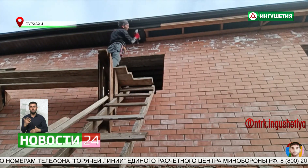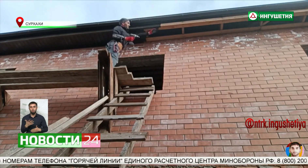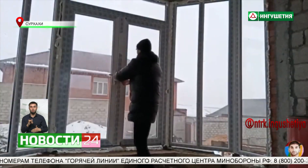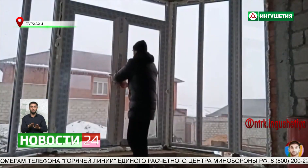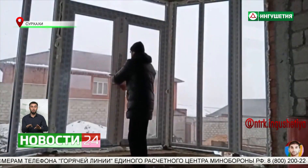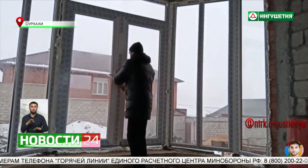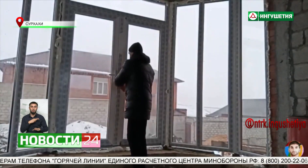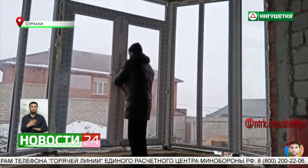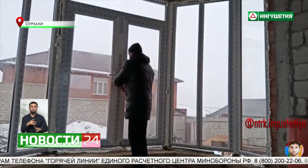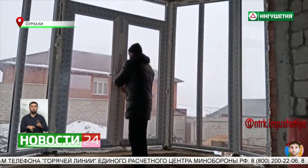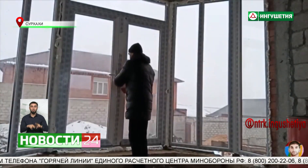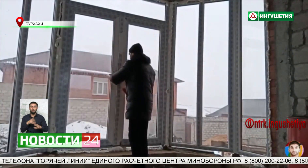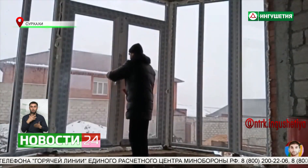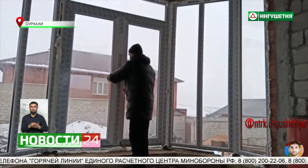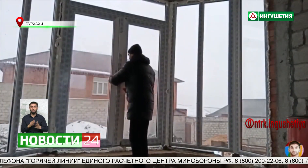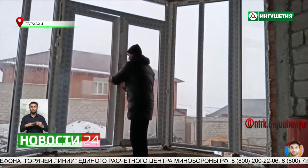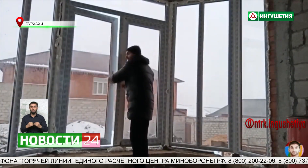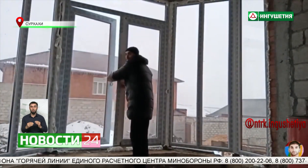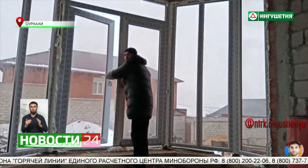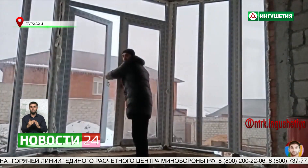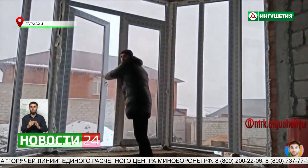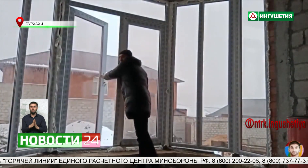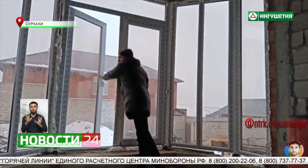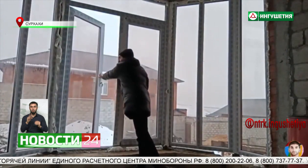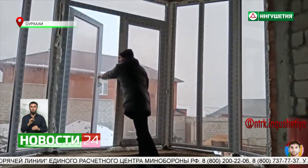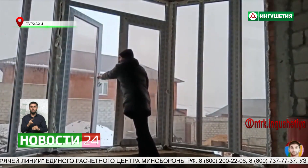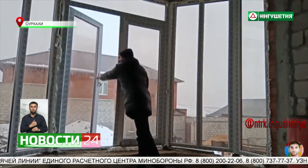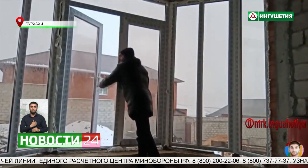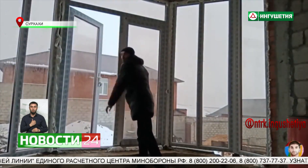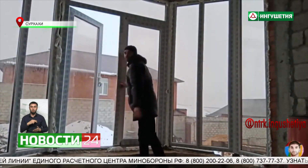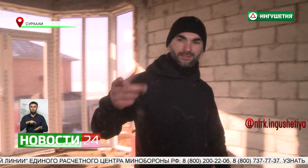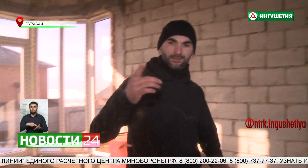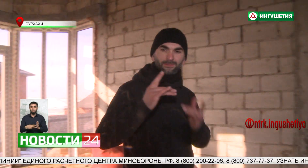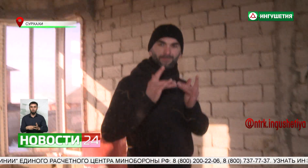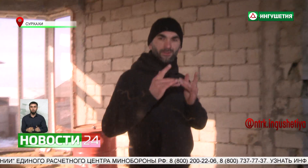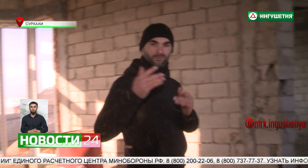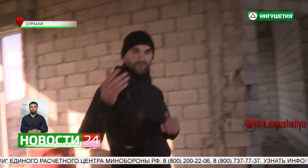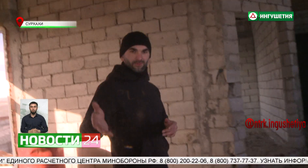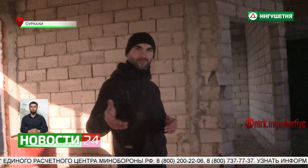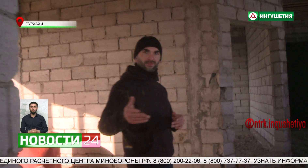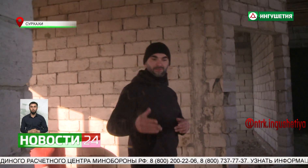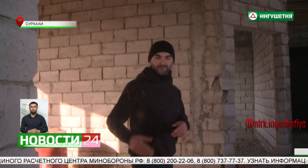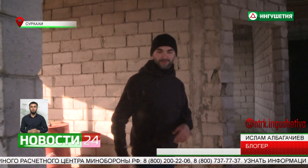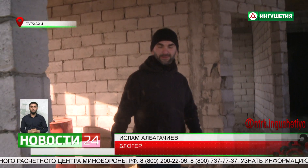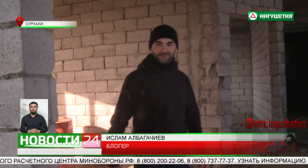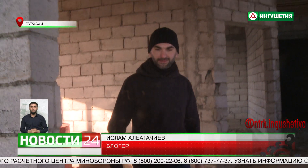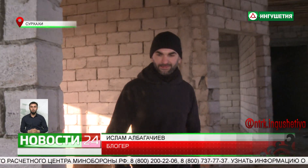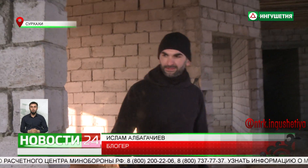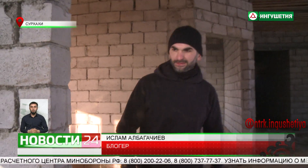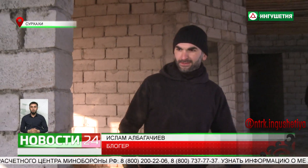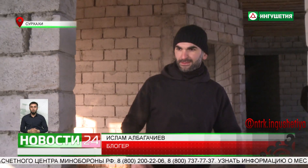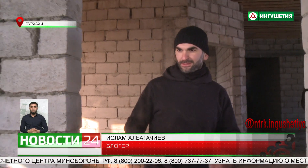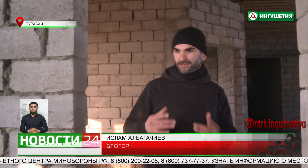какие использует для постройки своего семейного очага. Больше всего он гордится планировкой. Здесь слева у меня будет